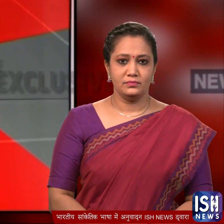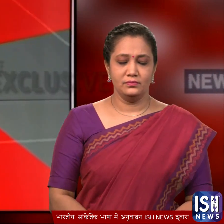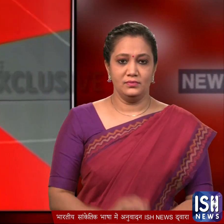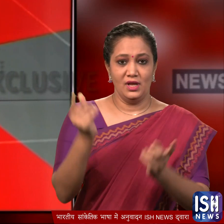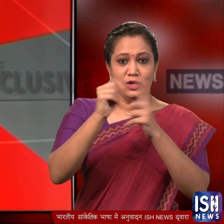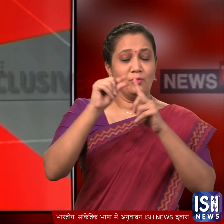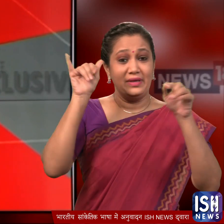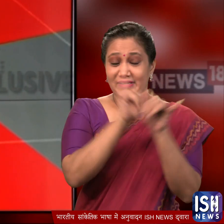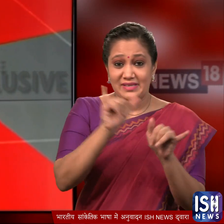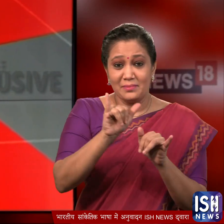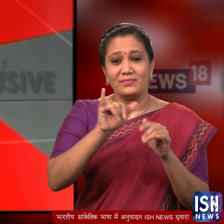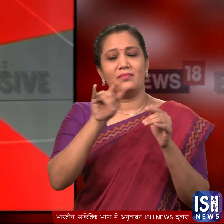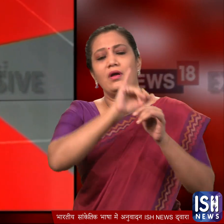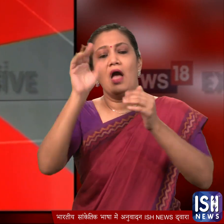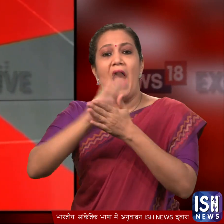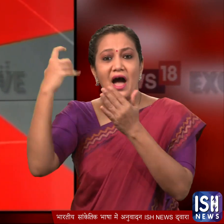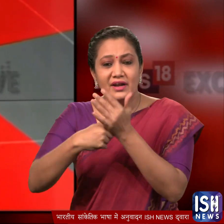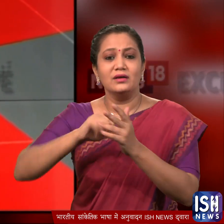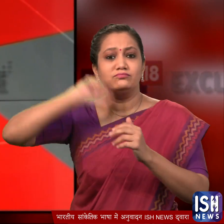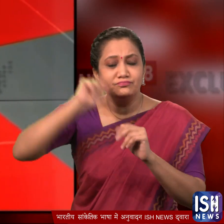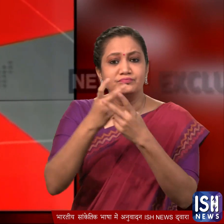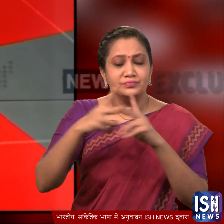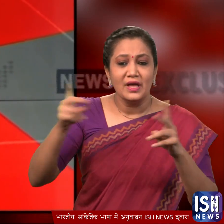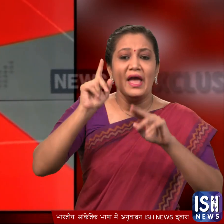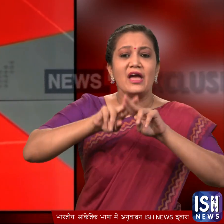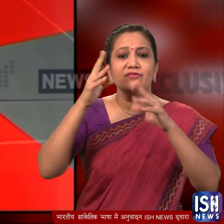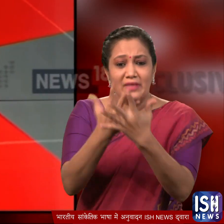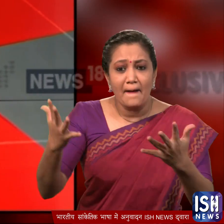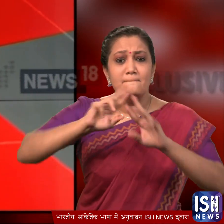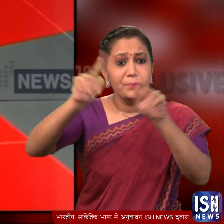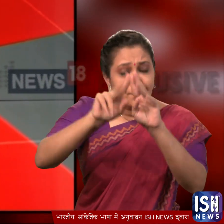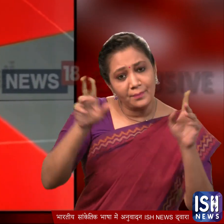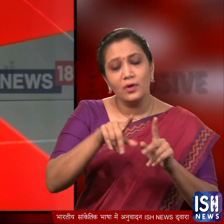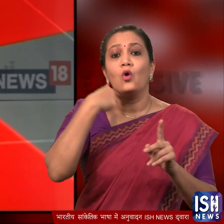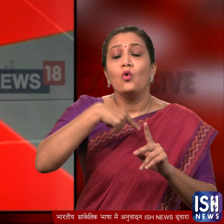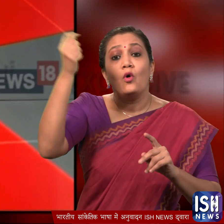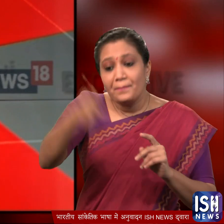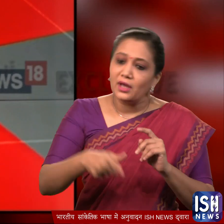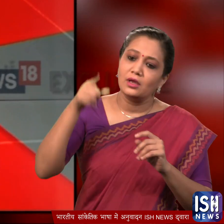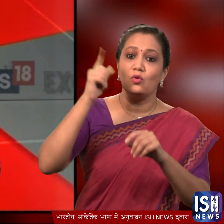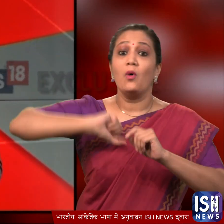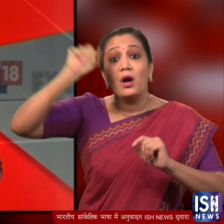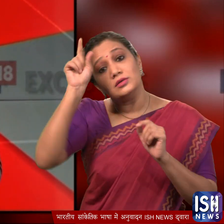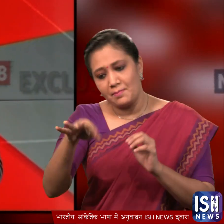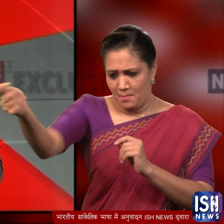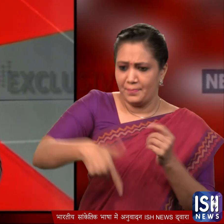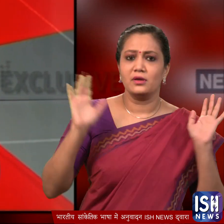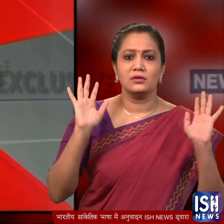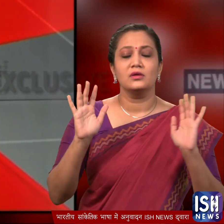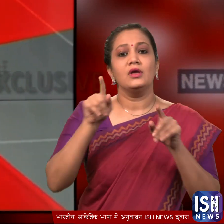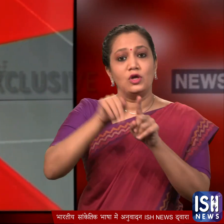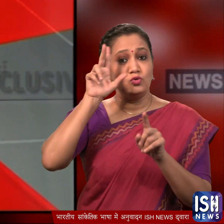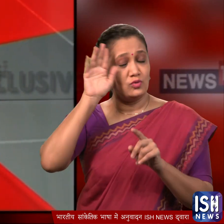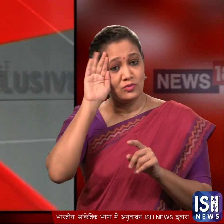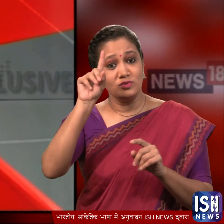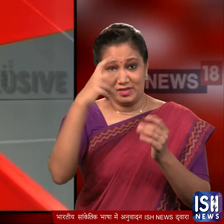उत्तर प्रदेश की राह पर चलते हुए हरियाणा में भी आंदोलन के दौरान संपत्ति के नुकसान की भरपाई आंदोलनकारियों से की जाएगी। न्यूज़ 18 के चमन